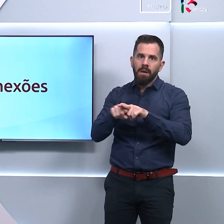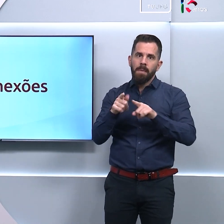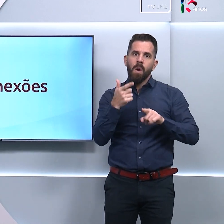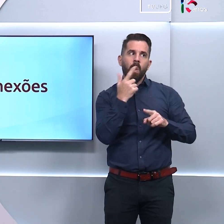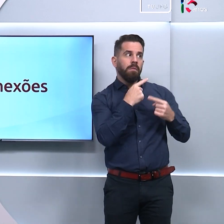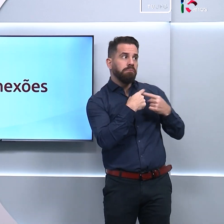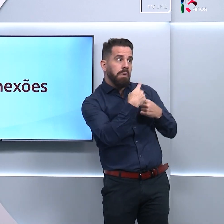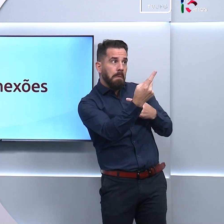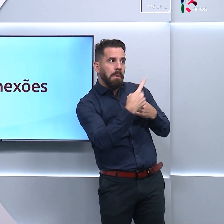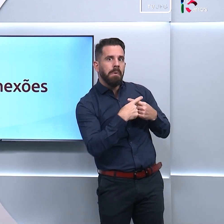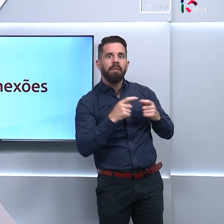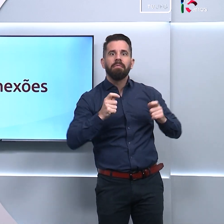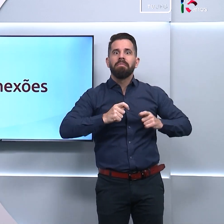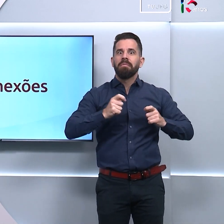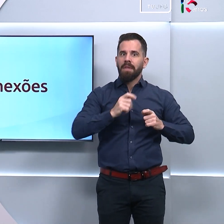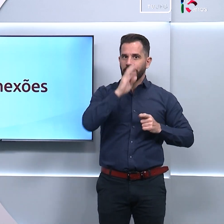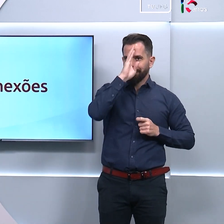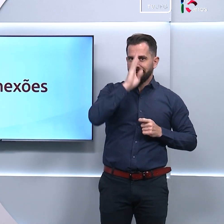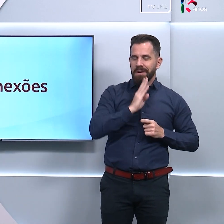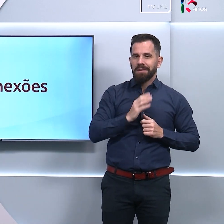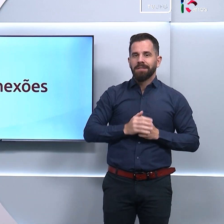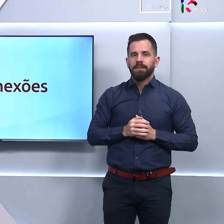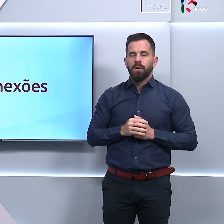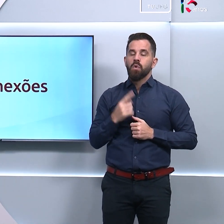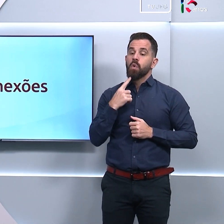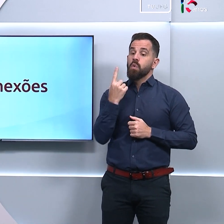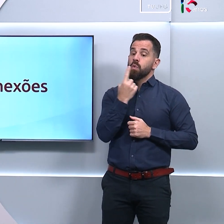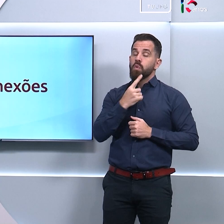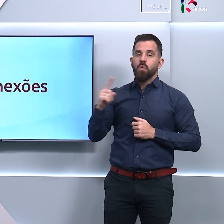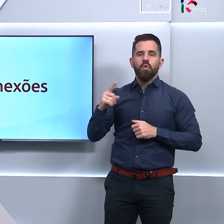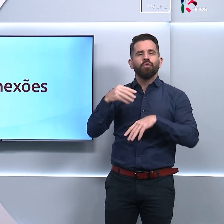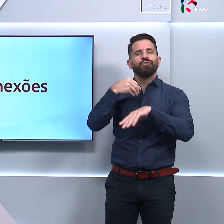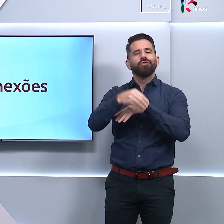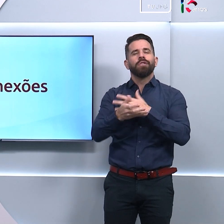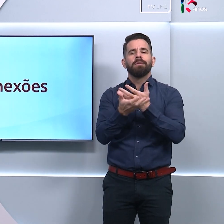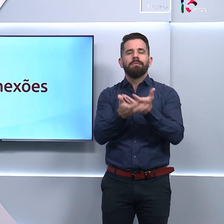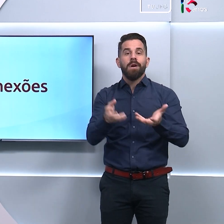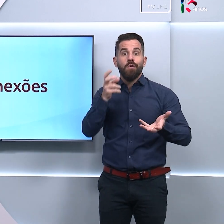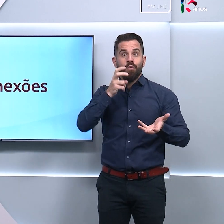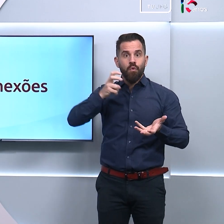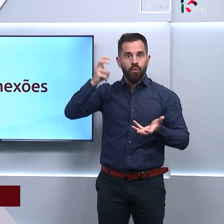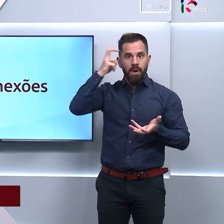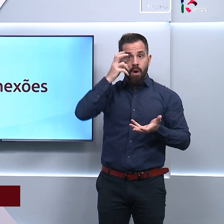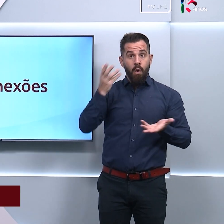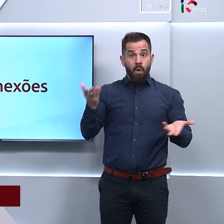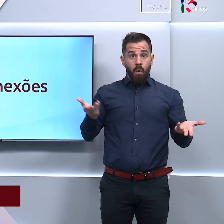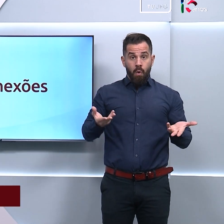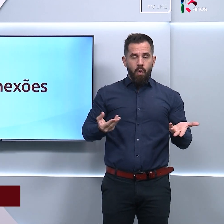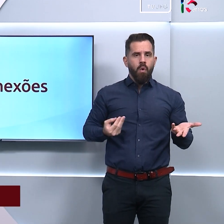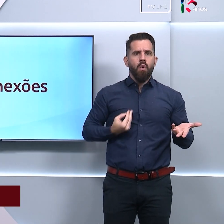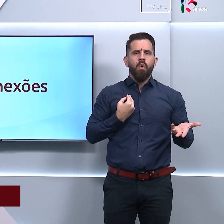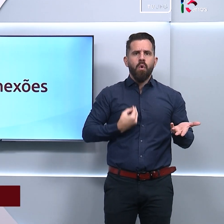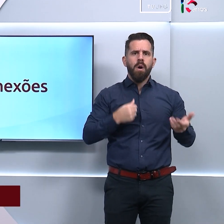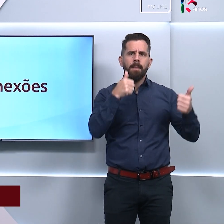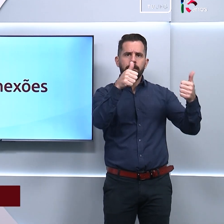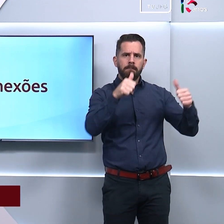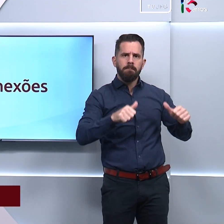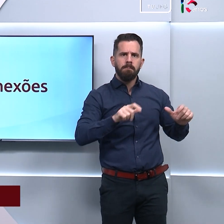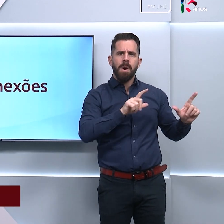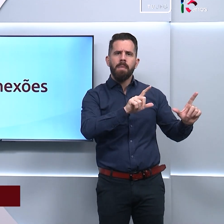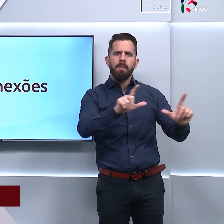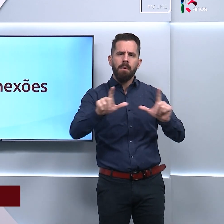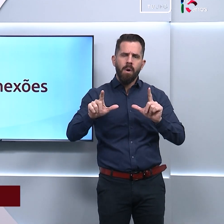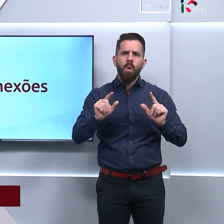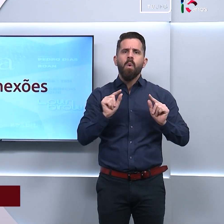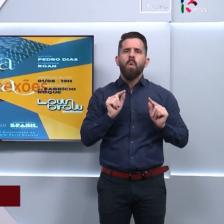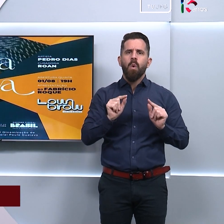mais acessível. Para encerrar, a gente tem uma dica cultural. Hoje será aberta a exposição Casa Viva, no espaço Lowbrow, a